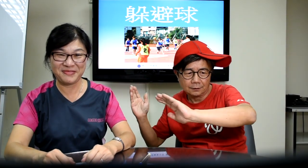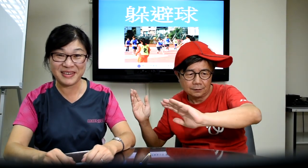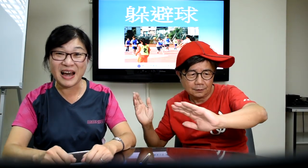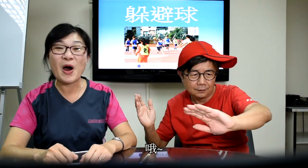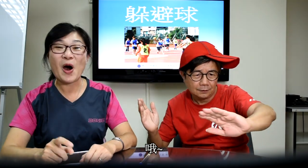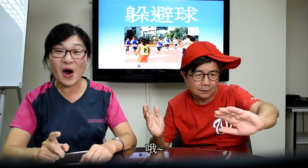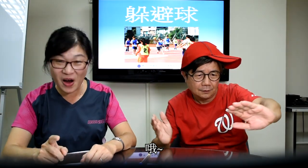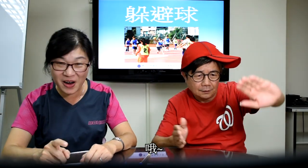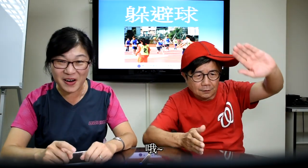哦，